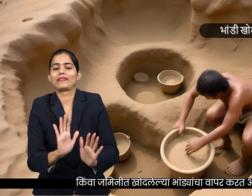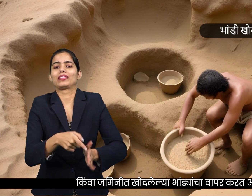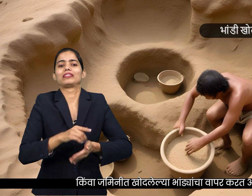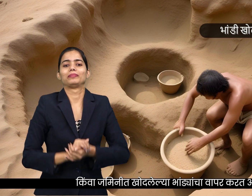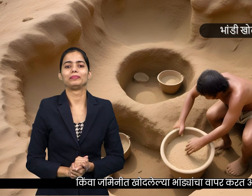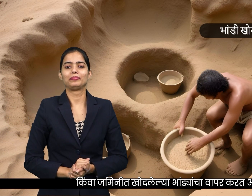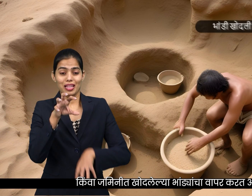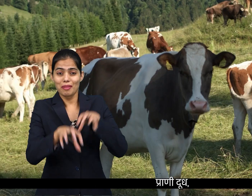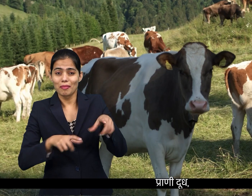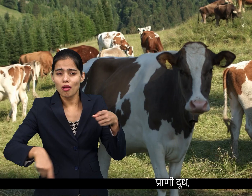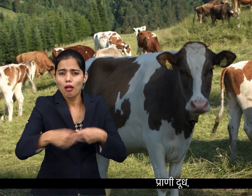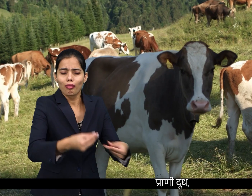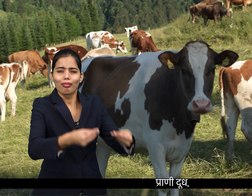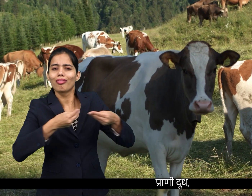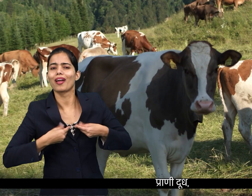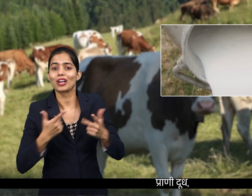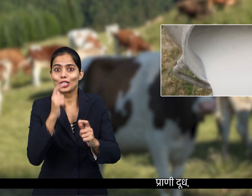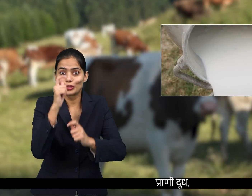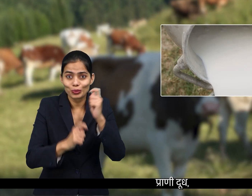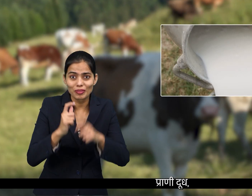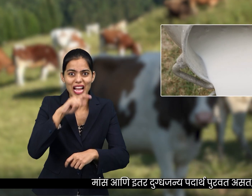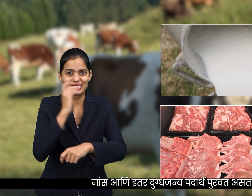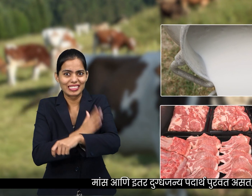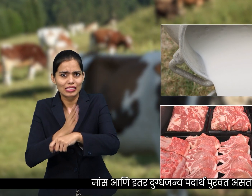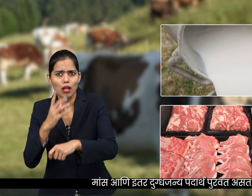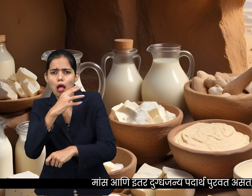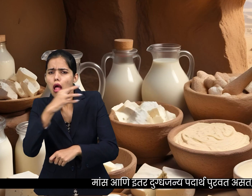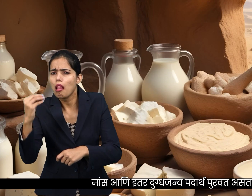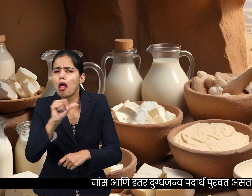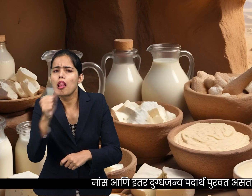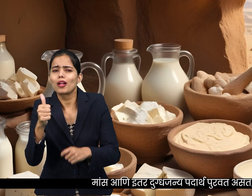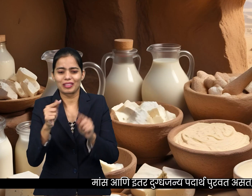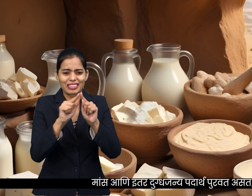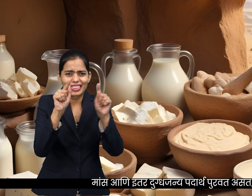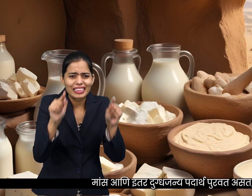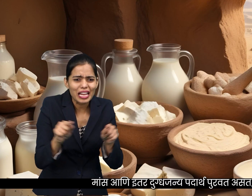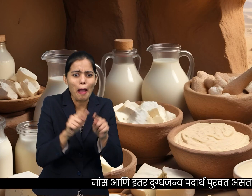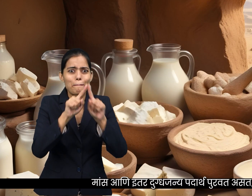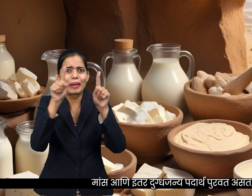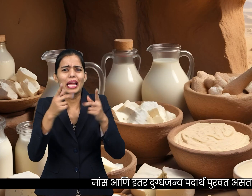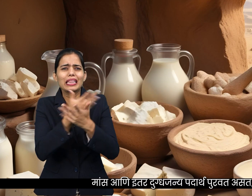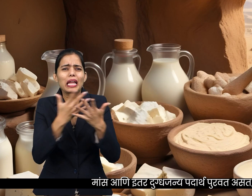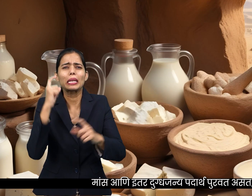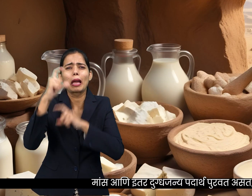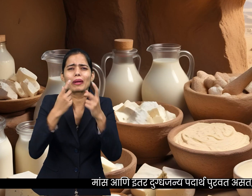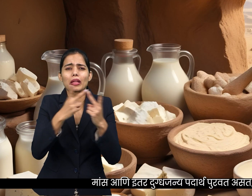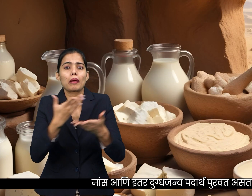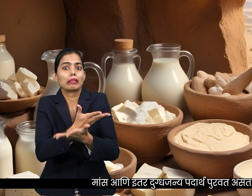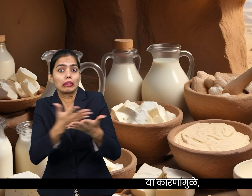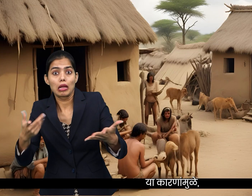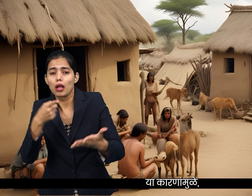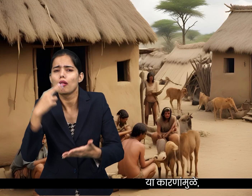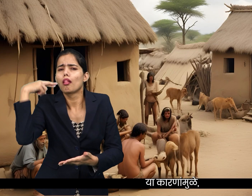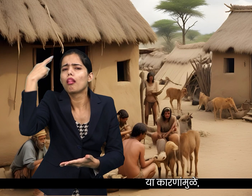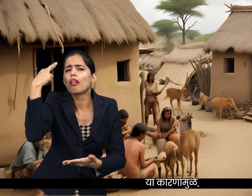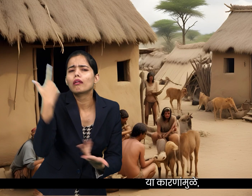असत. प्राणी दूध, मांस आणि इतर दुग्धजन्य पदार्थ पुरवत असत.